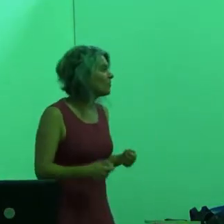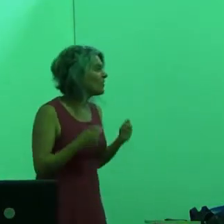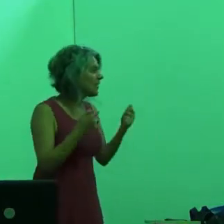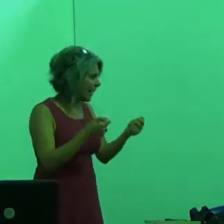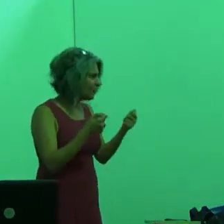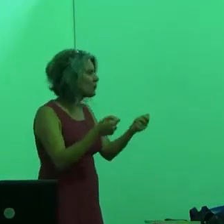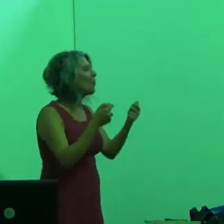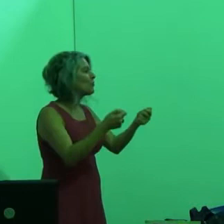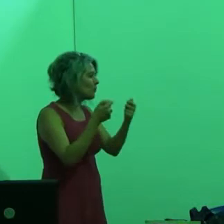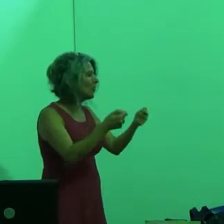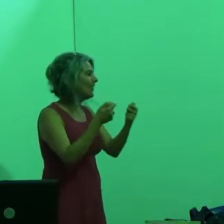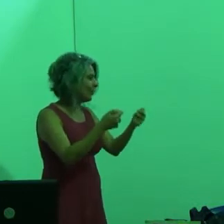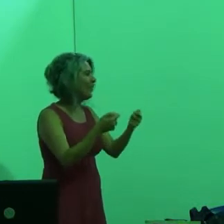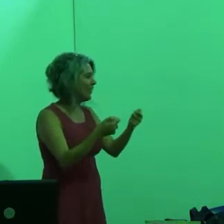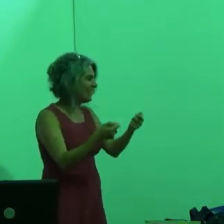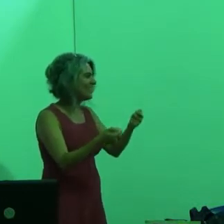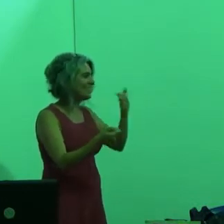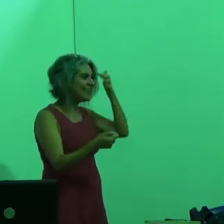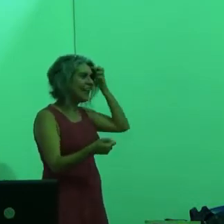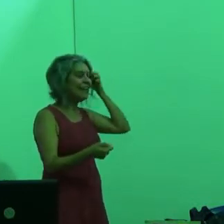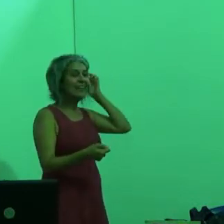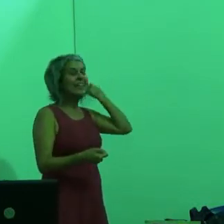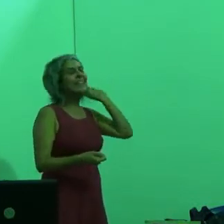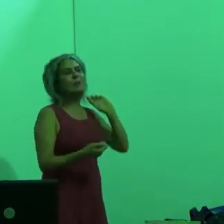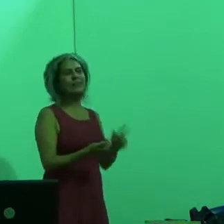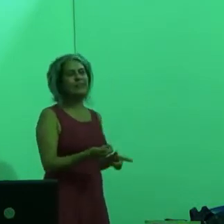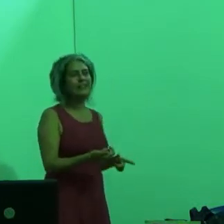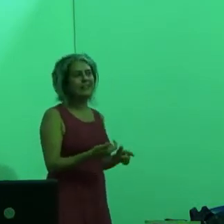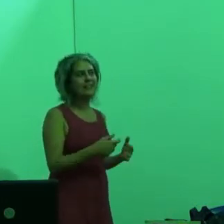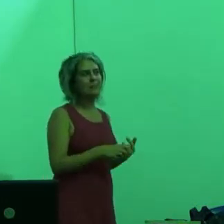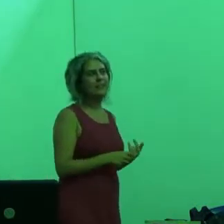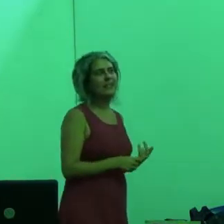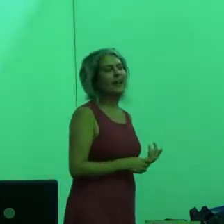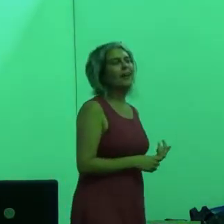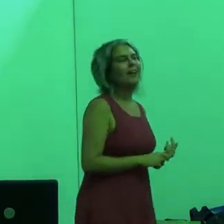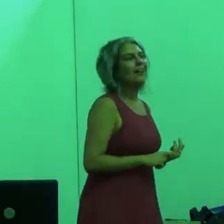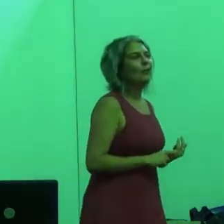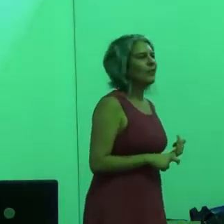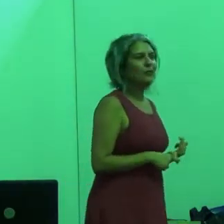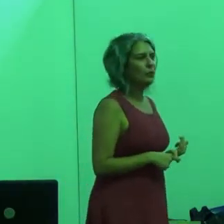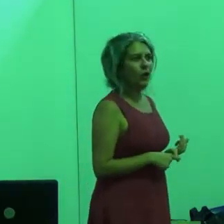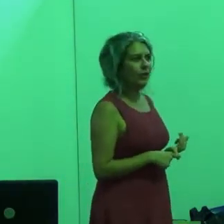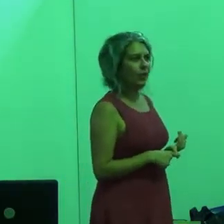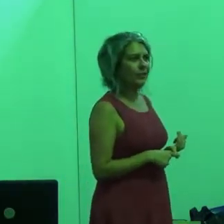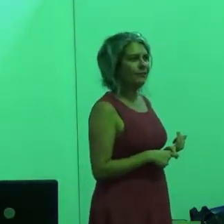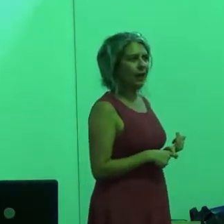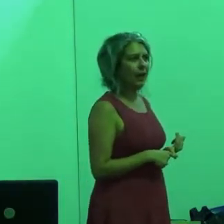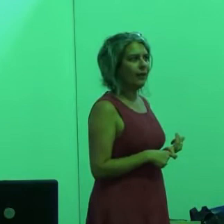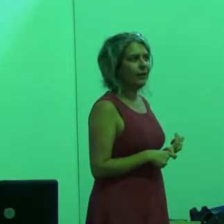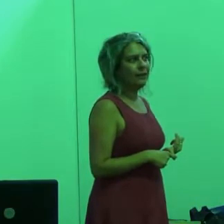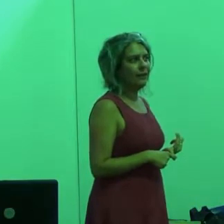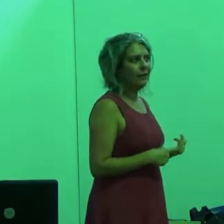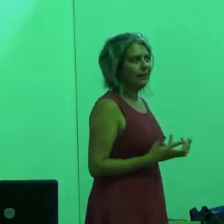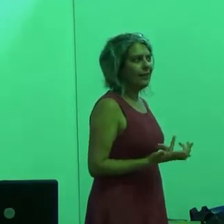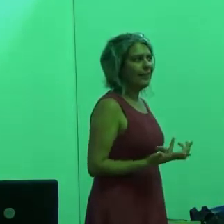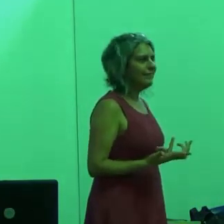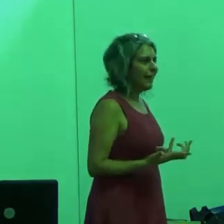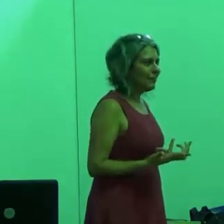os atos conjuradores, né? E é muito interessante você pensar, o tradutor está ali, não está? Ele está no